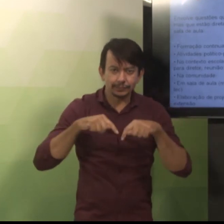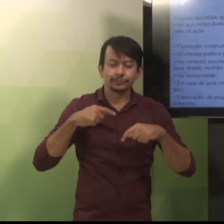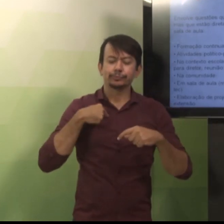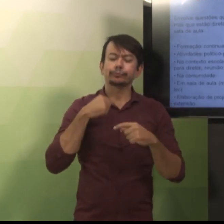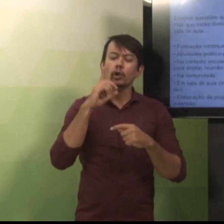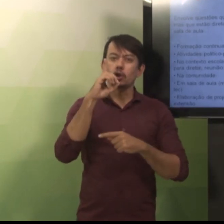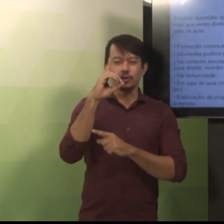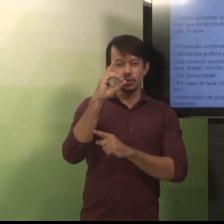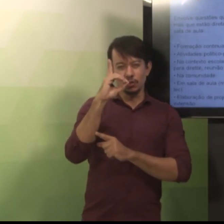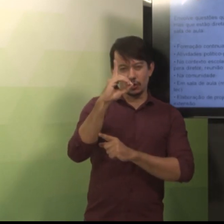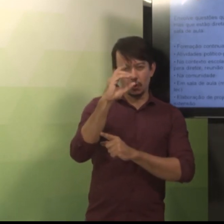aula.